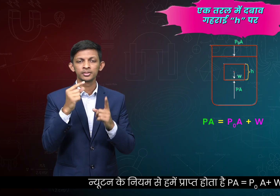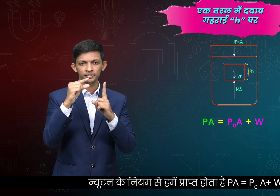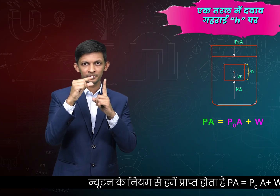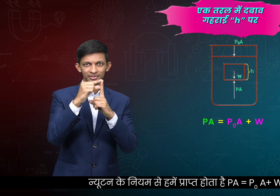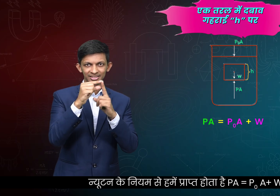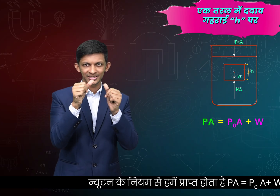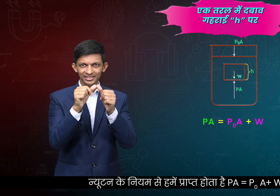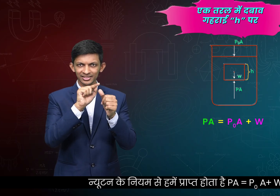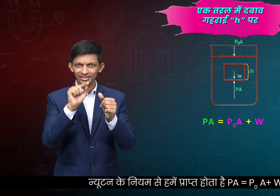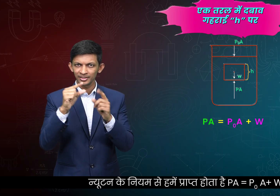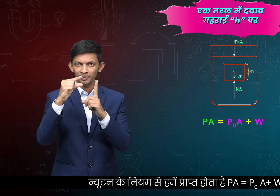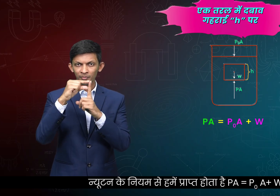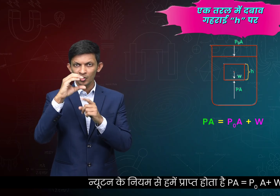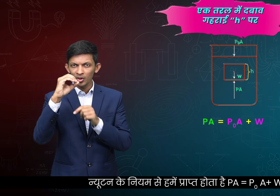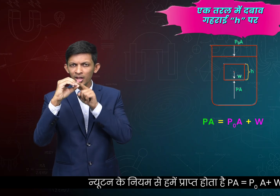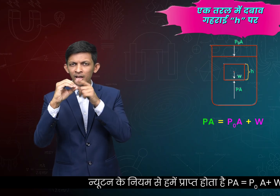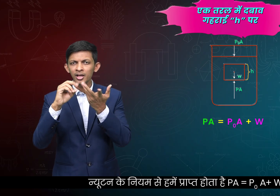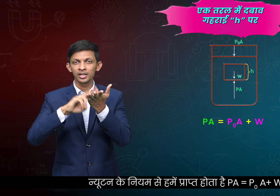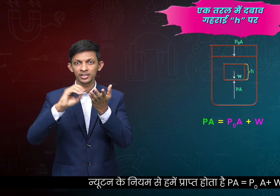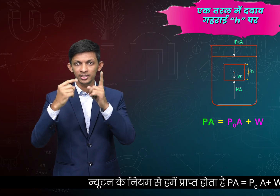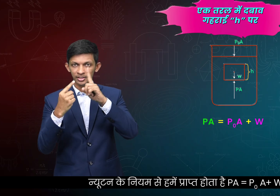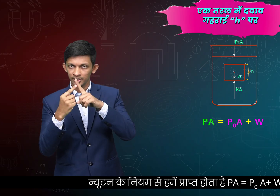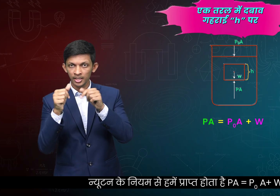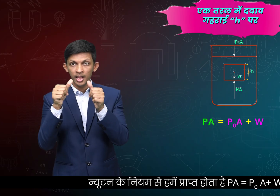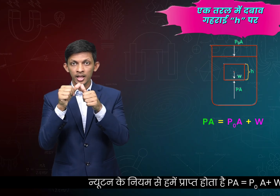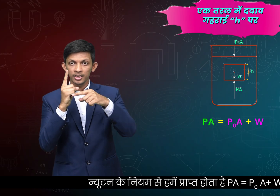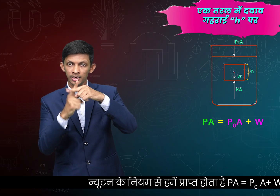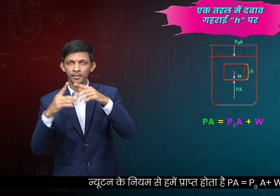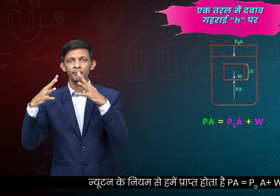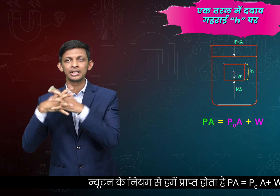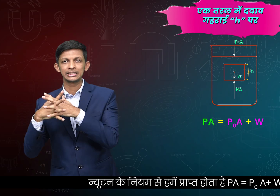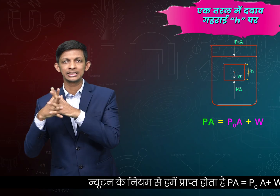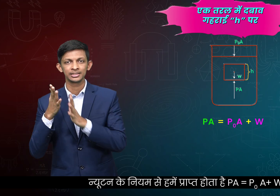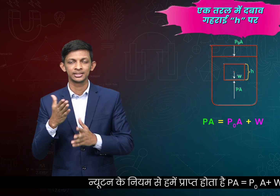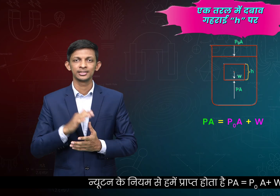है PA इज इक्वल्स टू POA प्लस W।